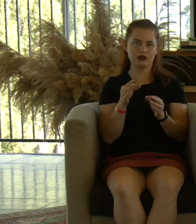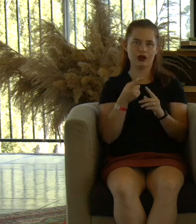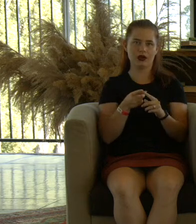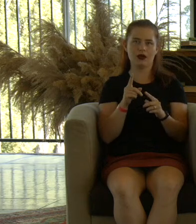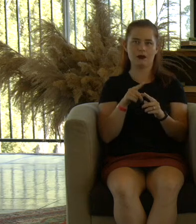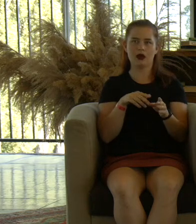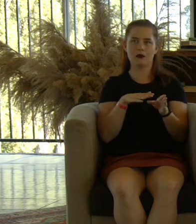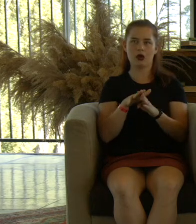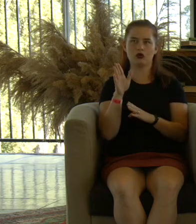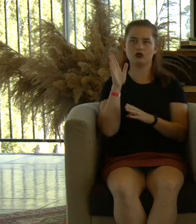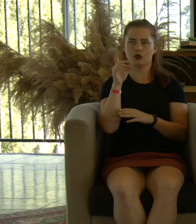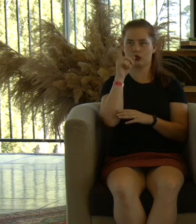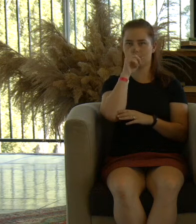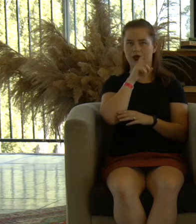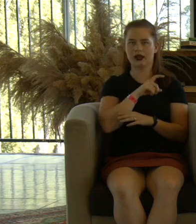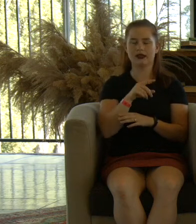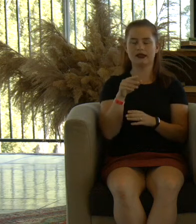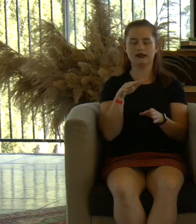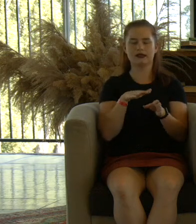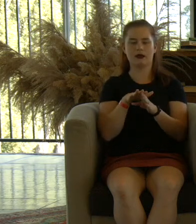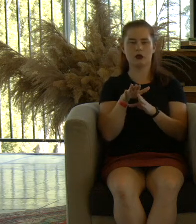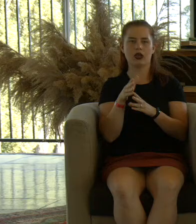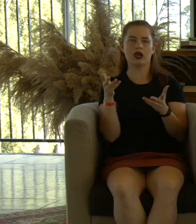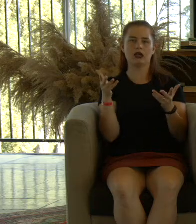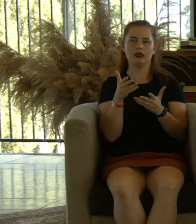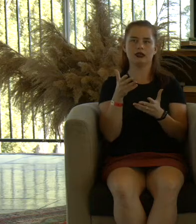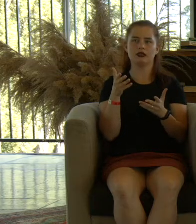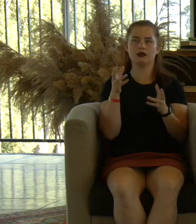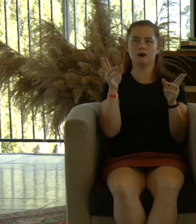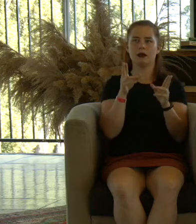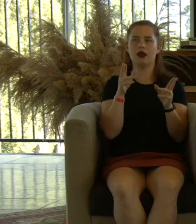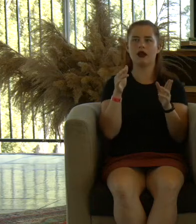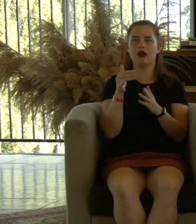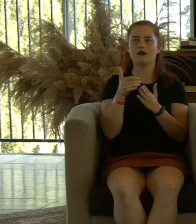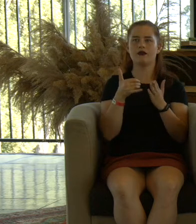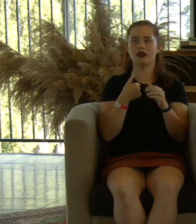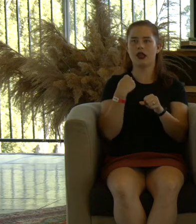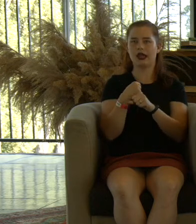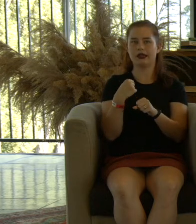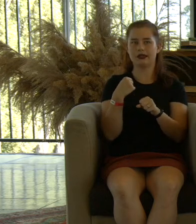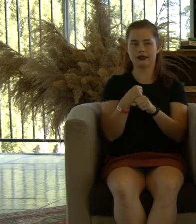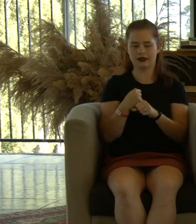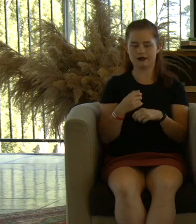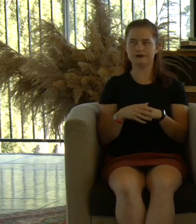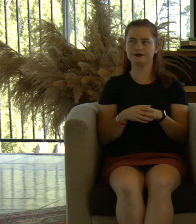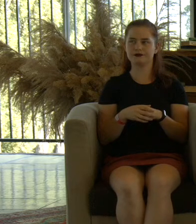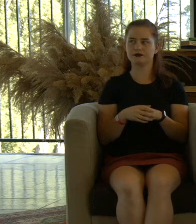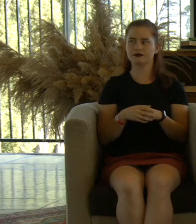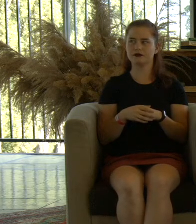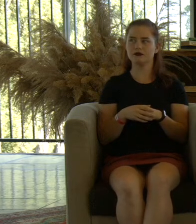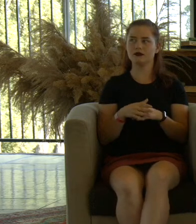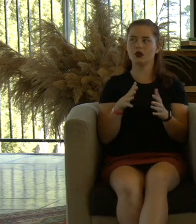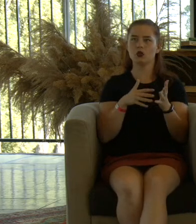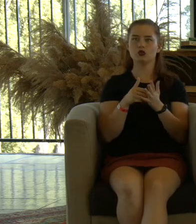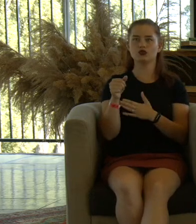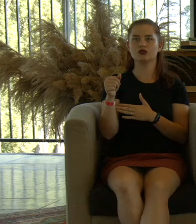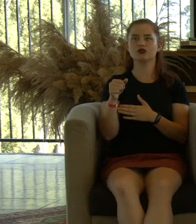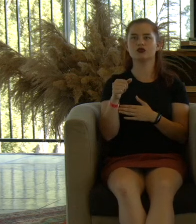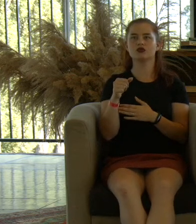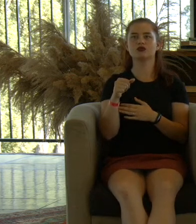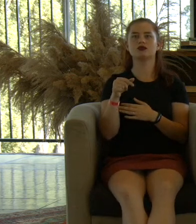полностью выбродить, соблюдает некие там каноны виноделия в том плане, что делает, ну, пусть дрожжи уйдут, снимется осадка, чтобы эти дрожжи там